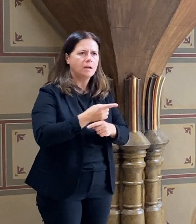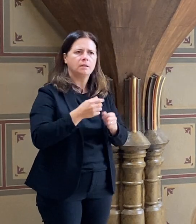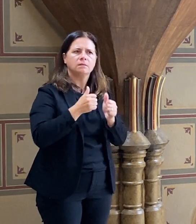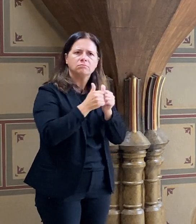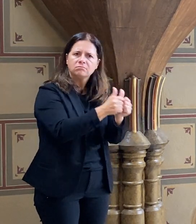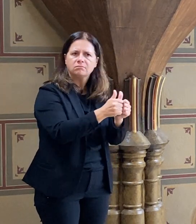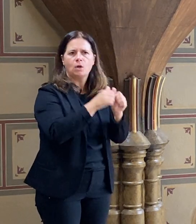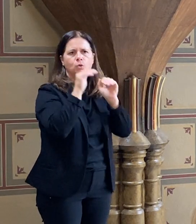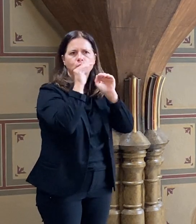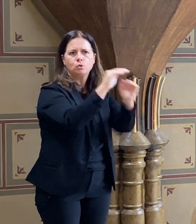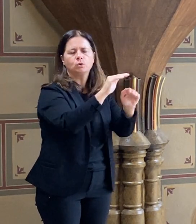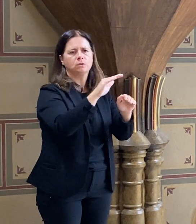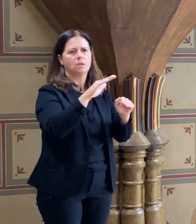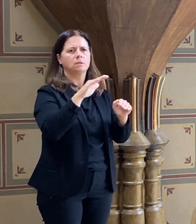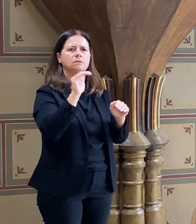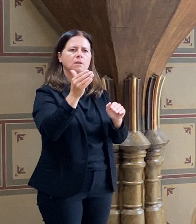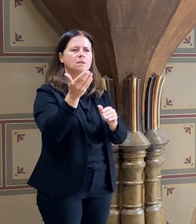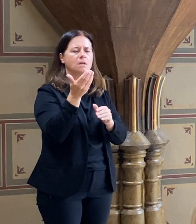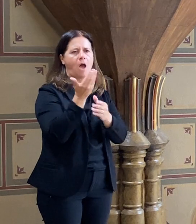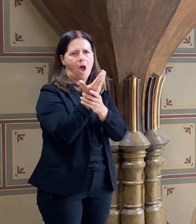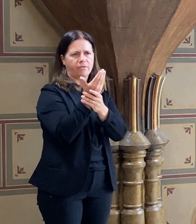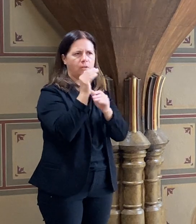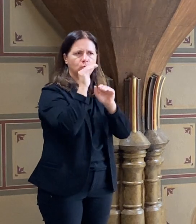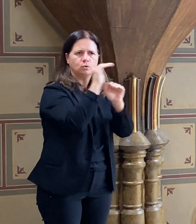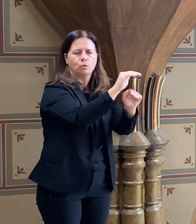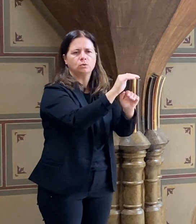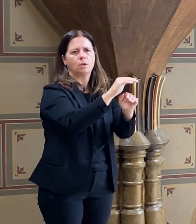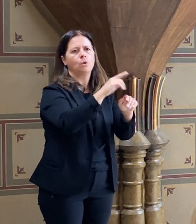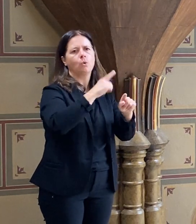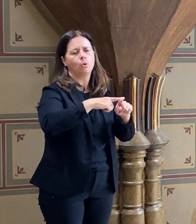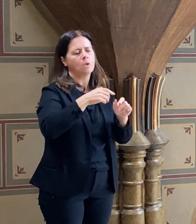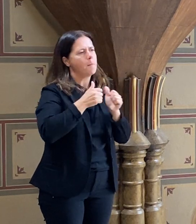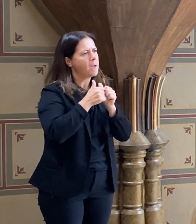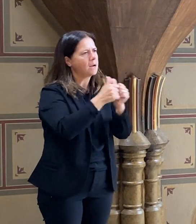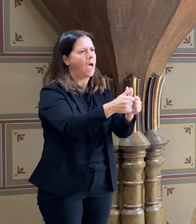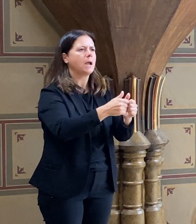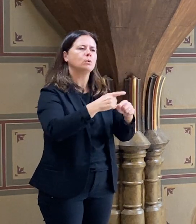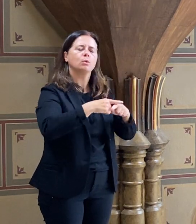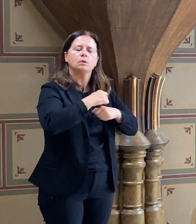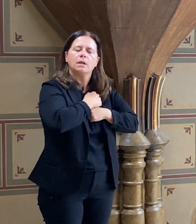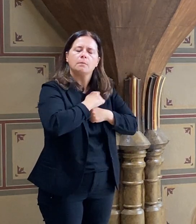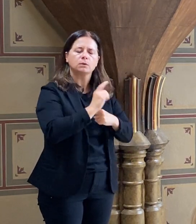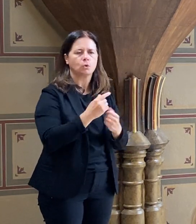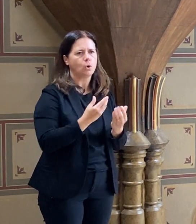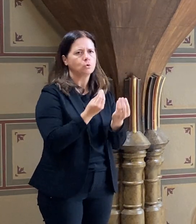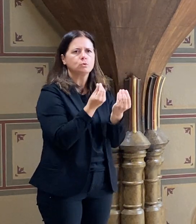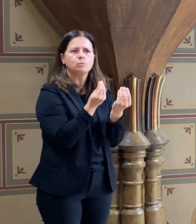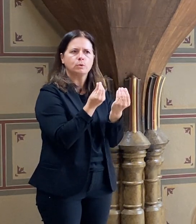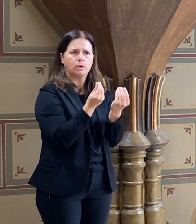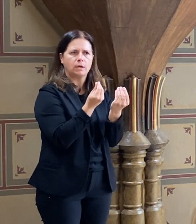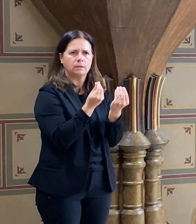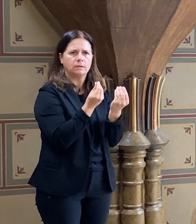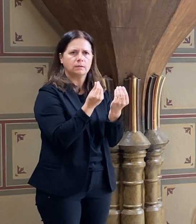Schütze sie durch deinen Arm. Lass sie deine Begleitung und Liebe spüren.